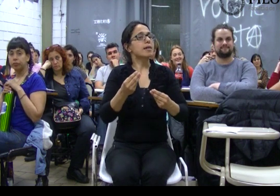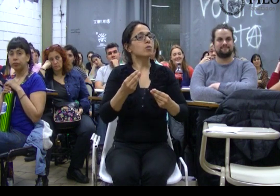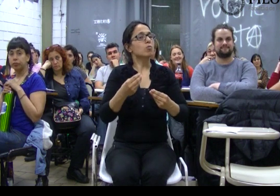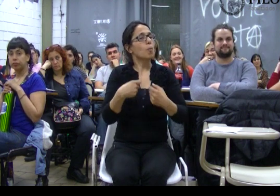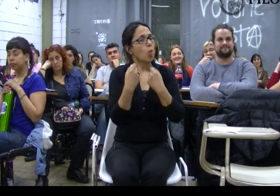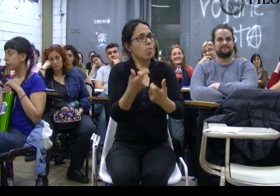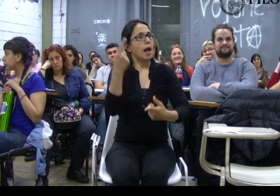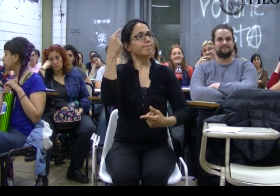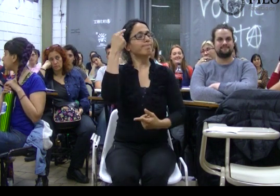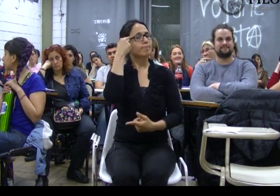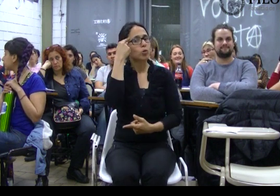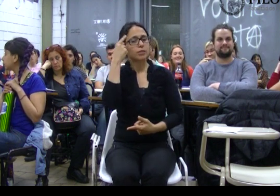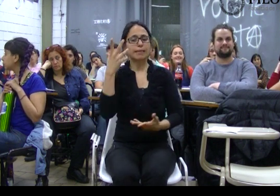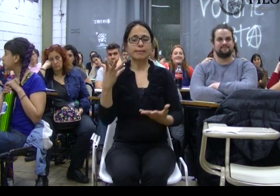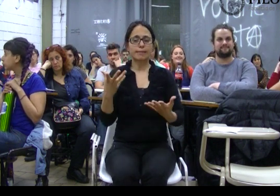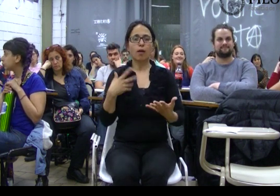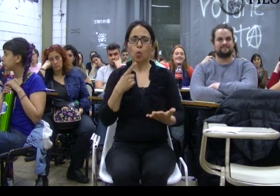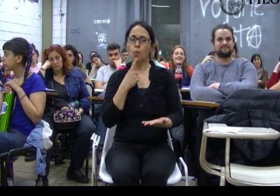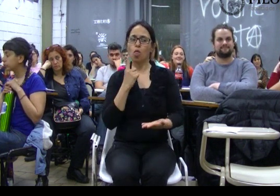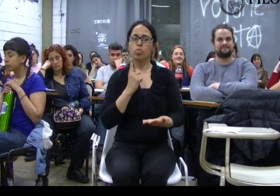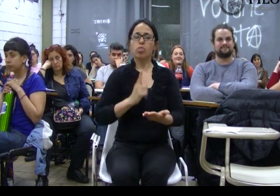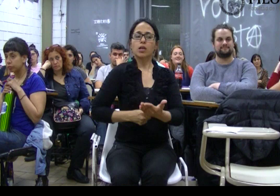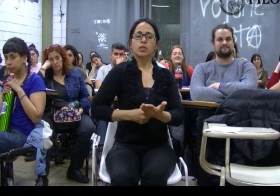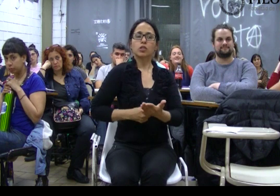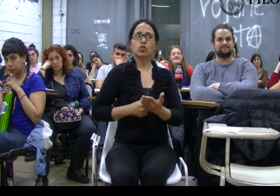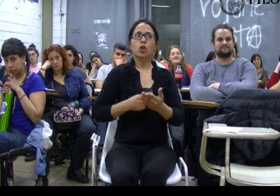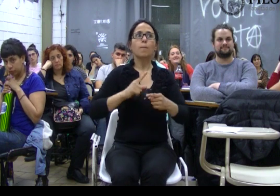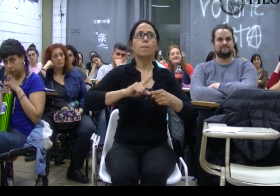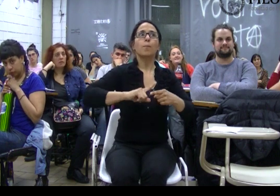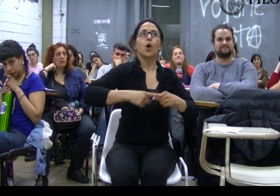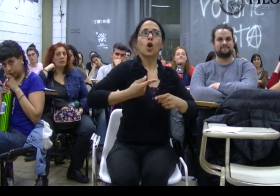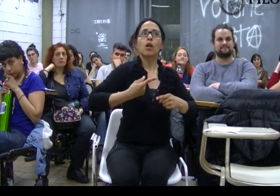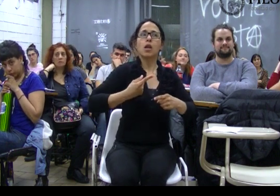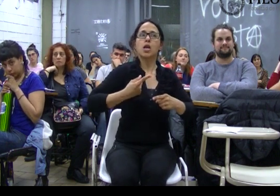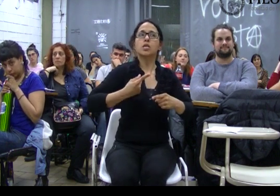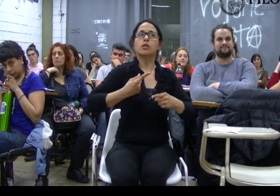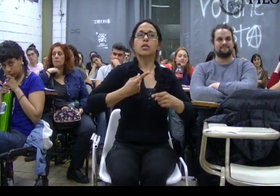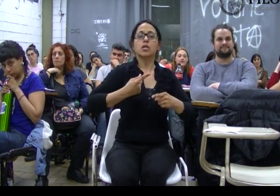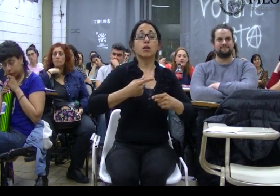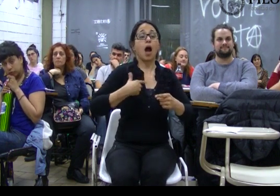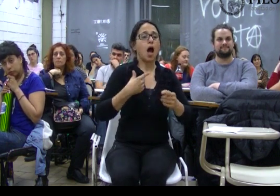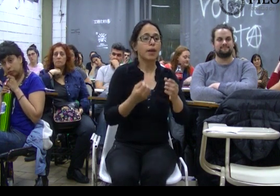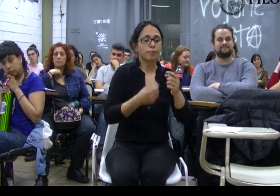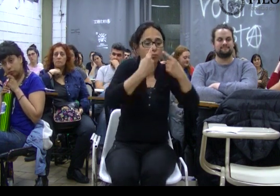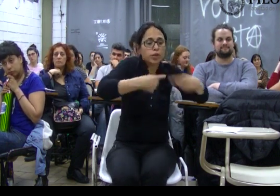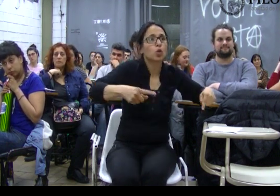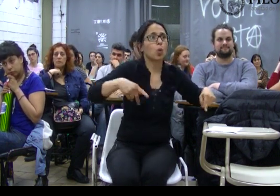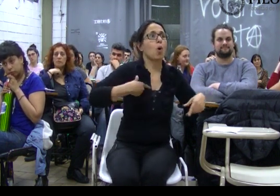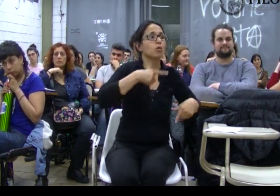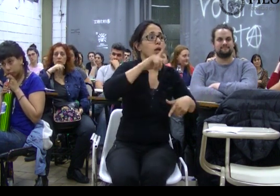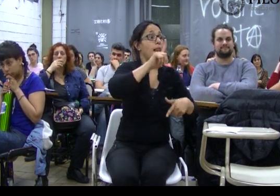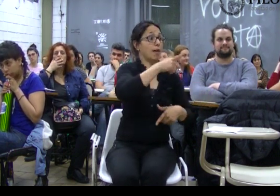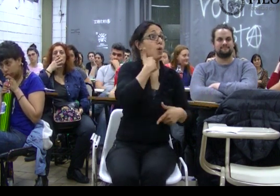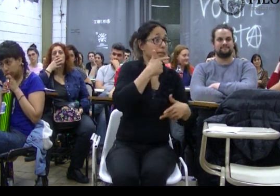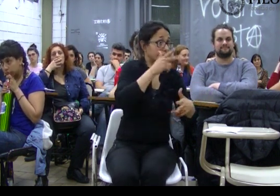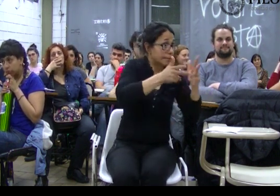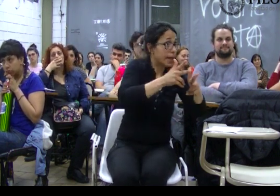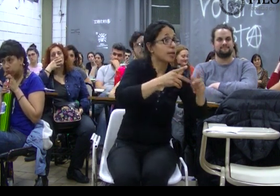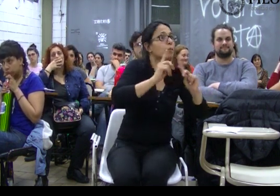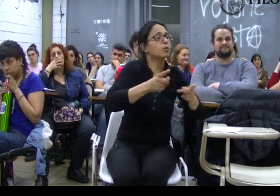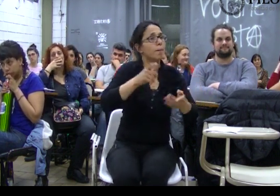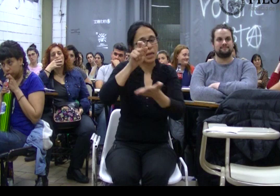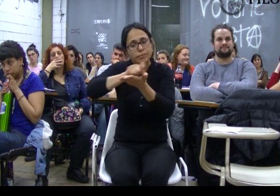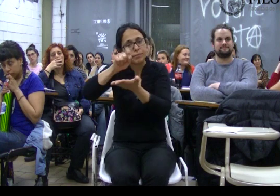expresar esta decisión política en nuestros materiales, tanto en lengua de señas como en lengua escrita,